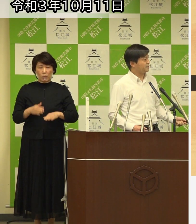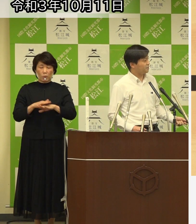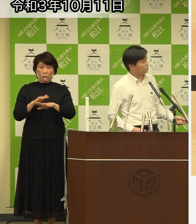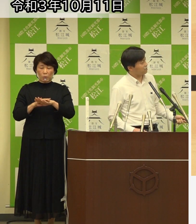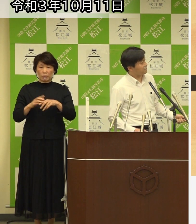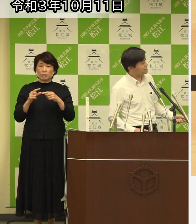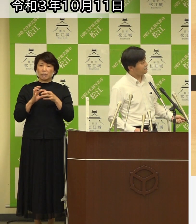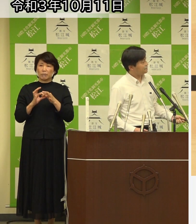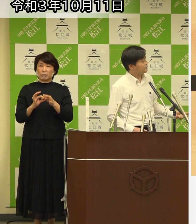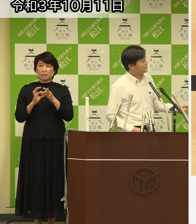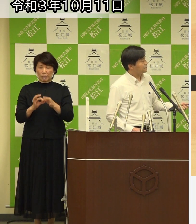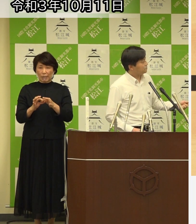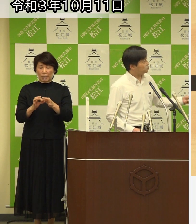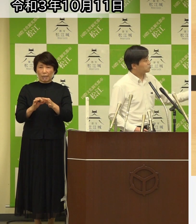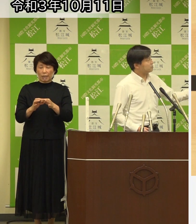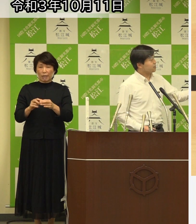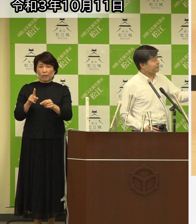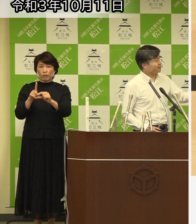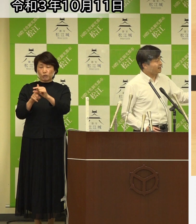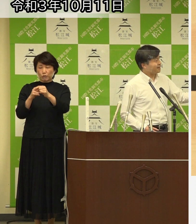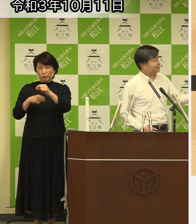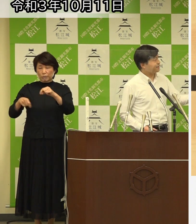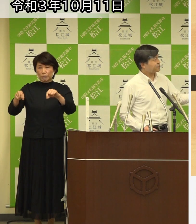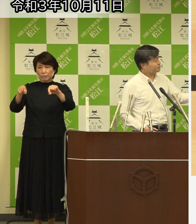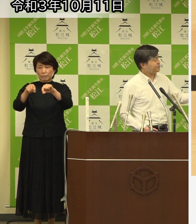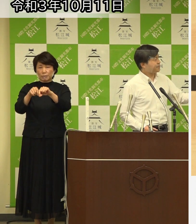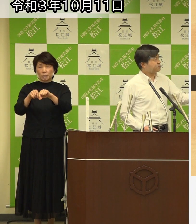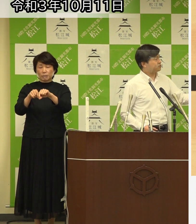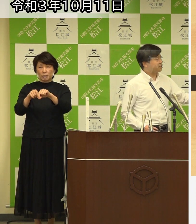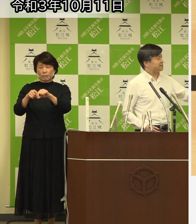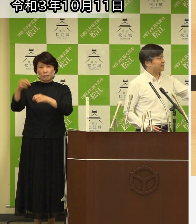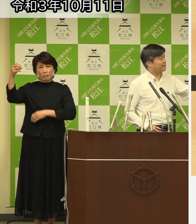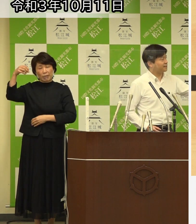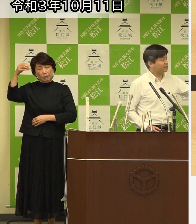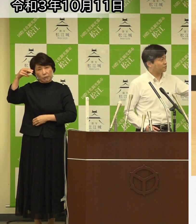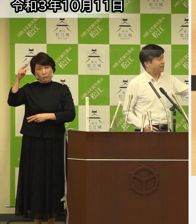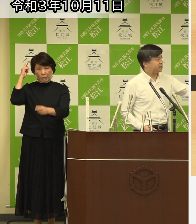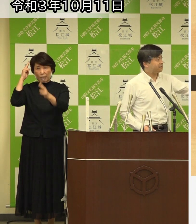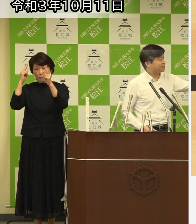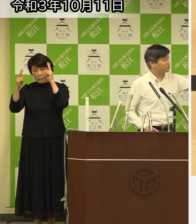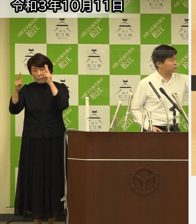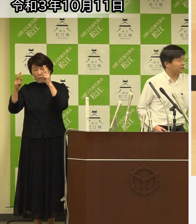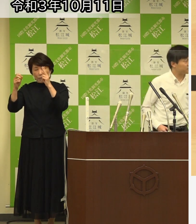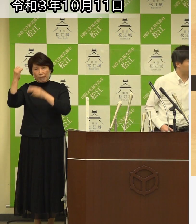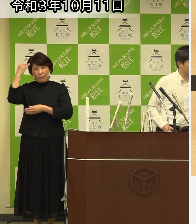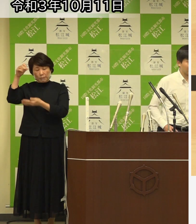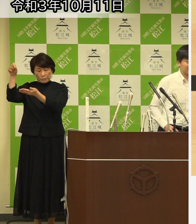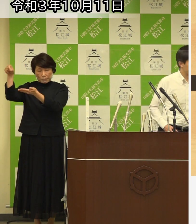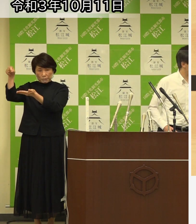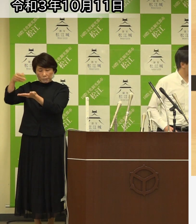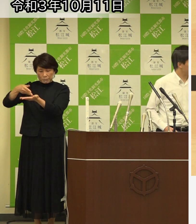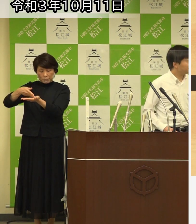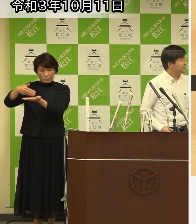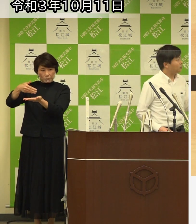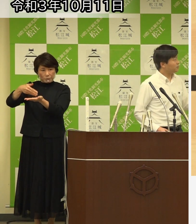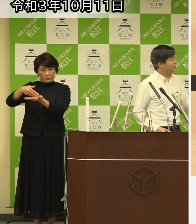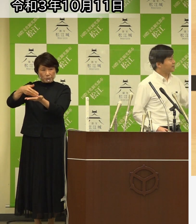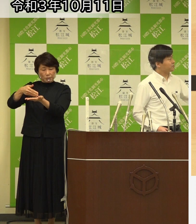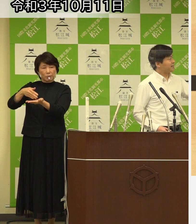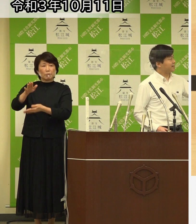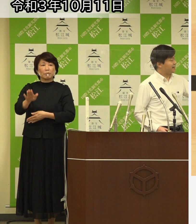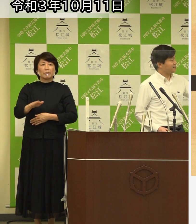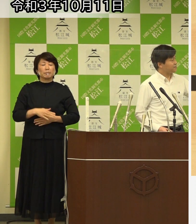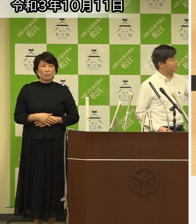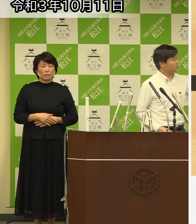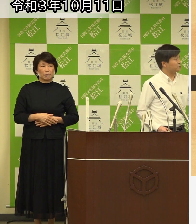予定しております。申し込み期限が説明会場に参加いただく場合には10月の18日、オンライン